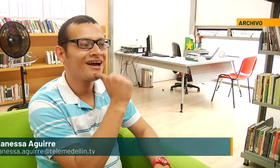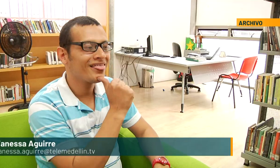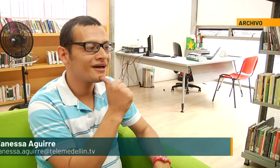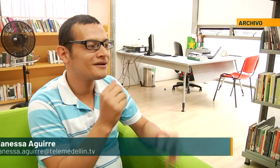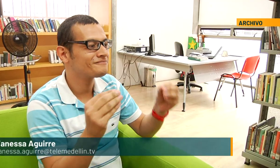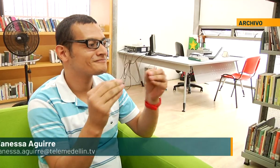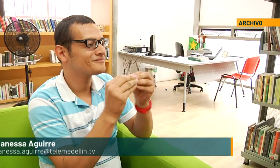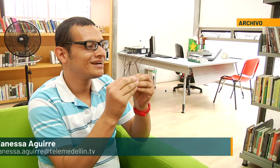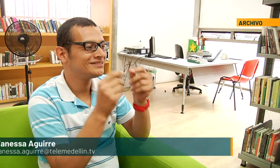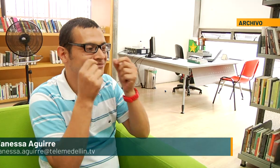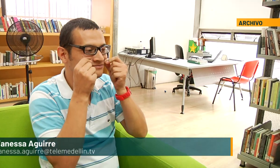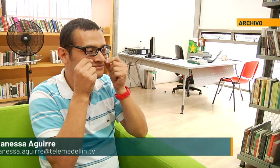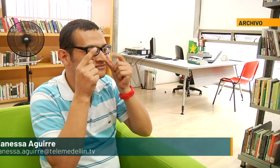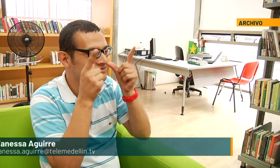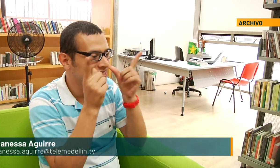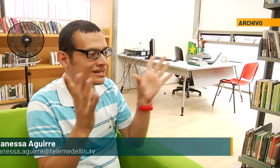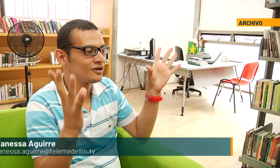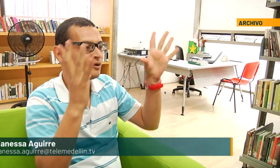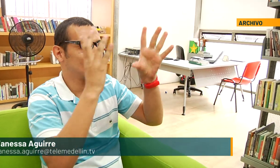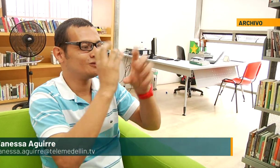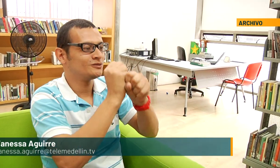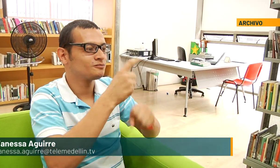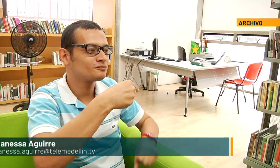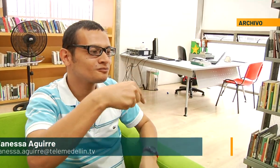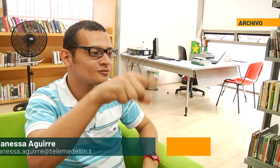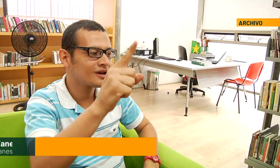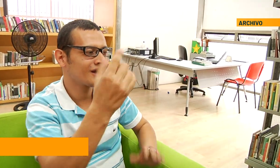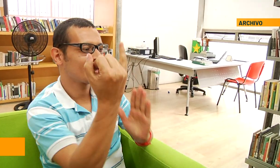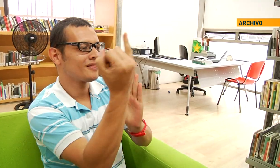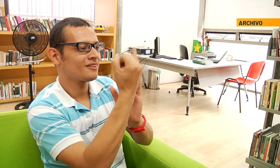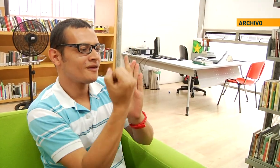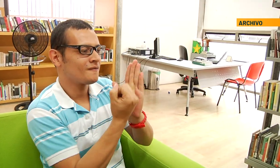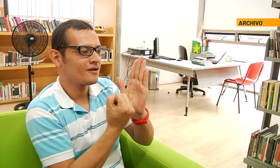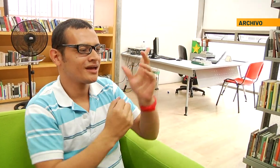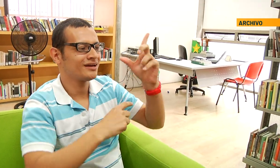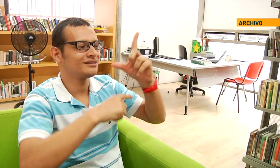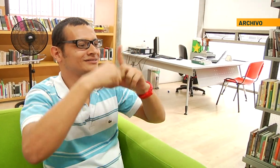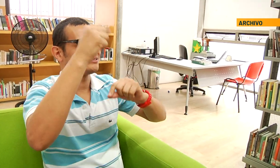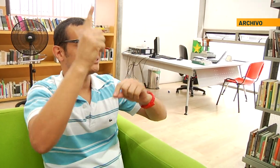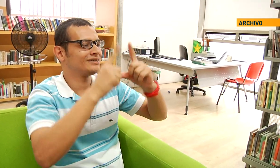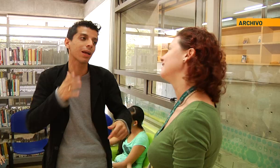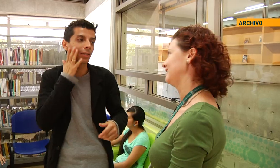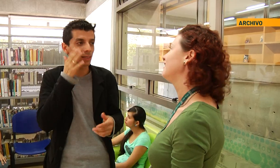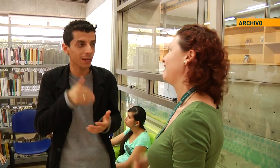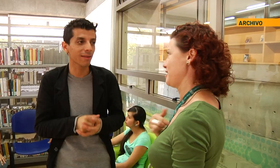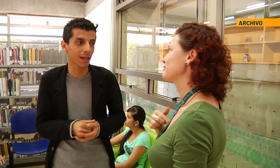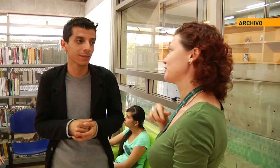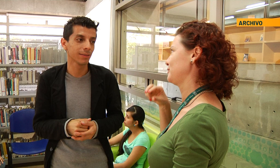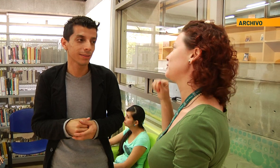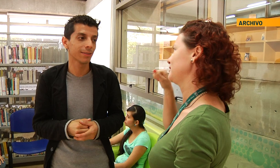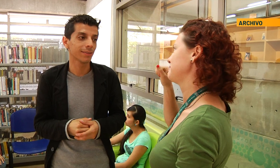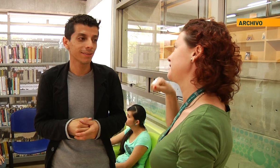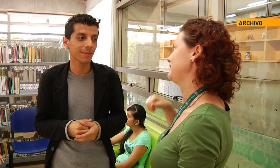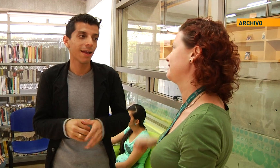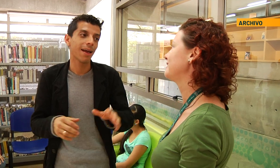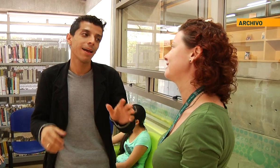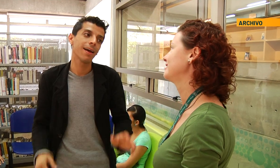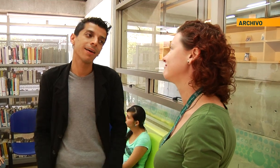concientizar sobre la importancia de los derechos de las personas sordas y posibilitar su participación en cualquier entorno. Como una oportunidad